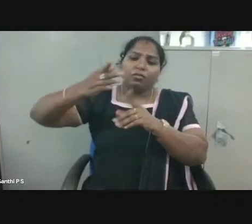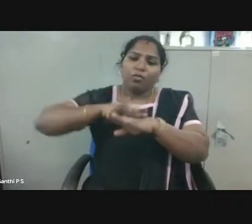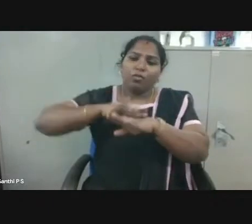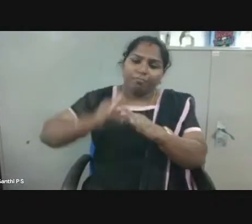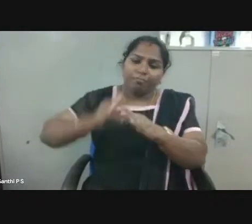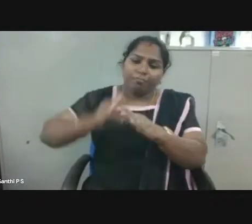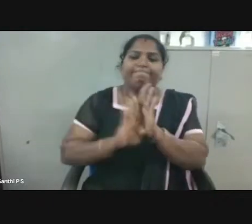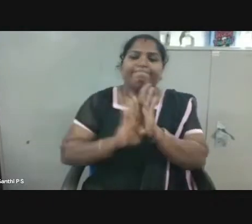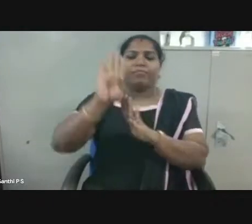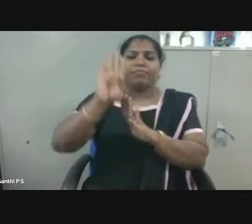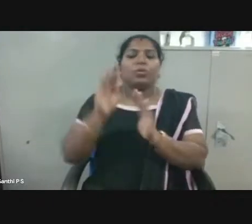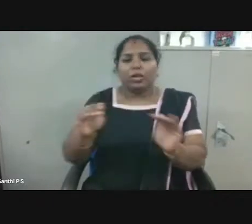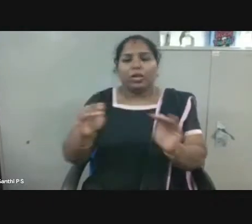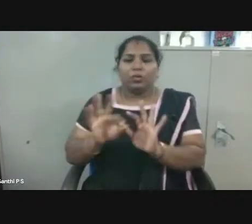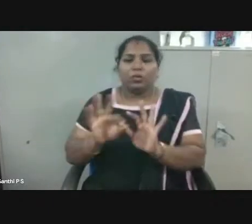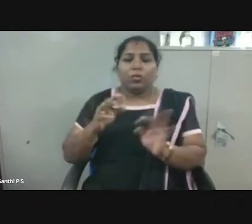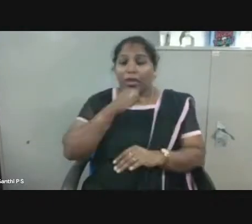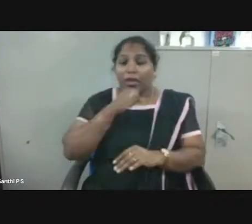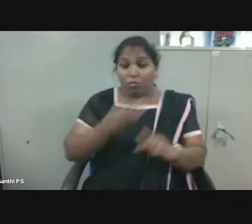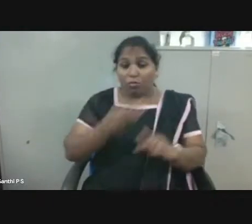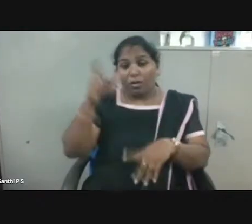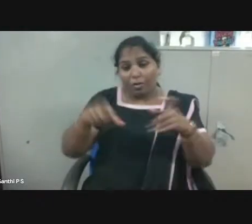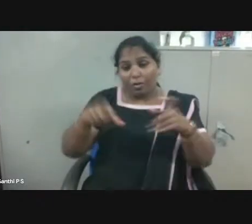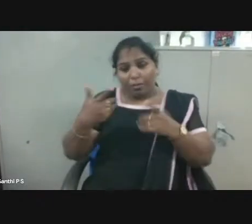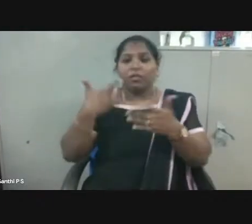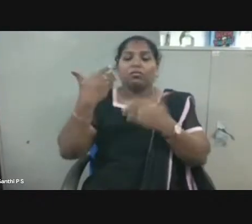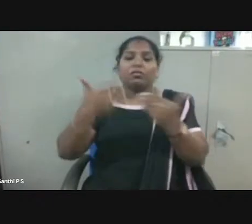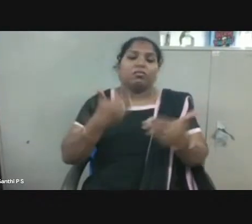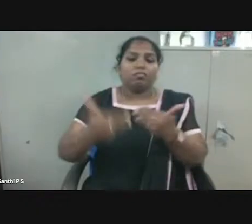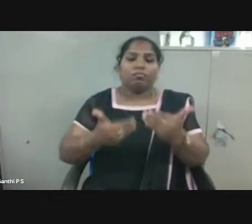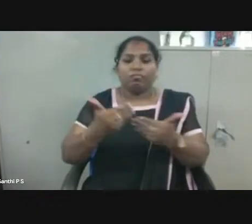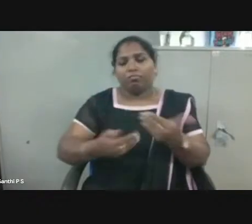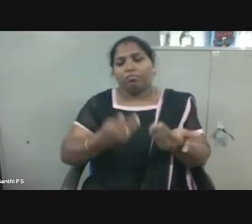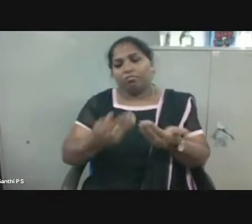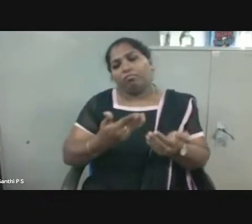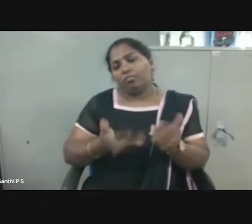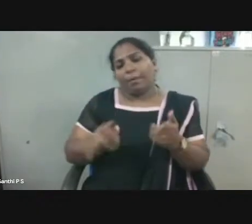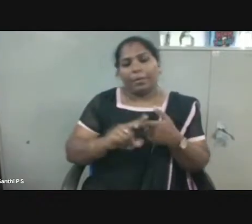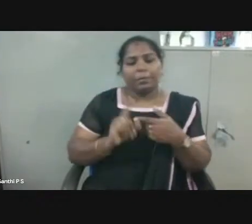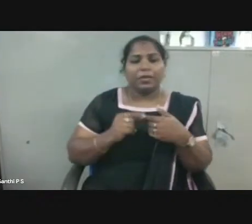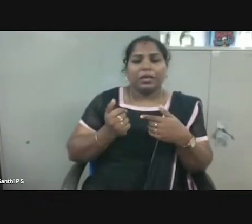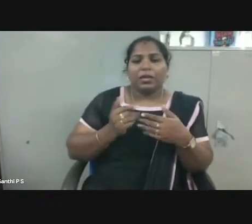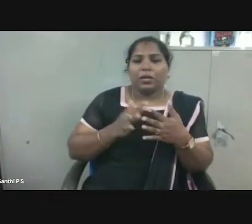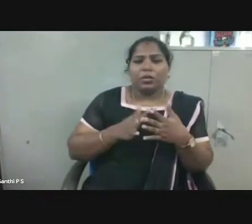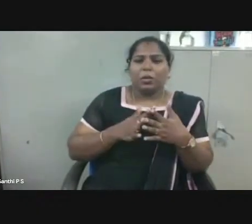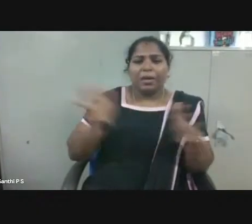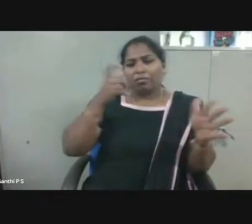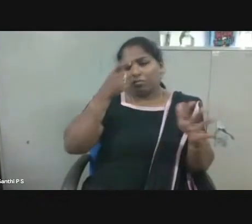കാണുന്നത്, കുട്ടികളിൽ കാണാറില്ല. അപ്പൊ അത് യൂഷ്വലി വർഷങ്ങൾ കൊണ്ട് മാത്രം കൂടുന്നതുകൊണ്ട് വലിയൊരു പ്രശ്നം അവർക്ക്